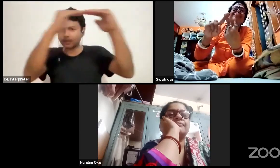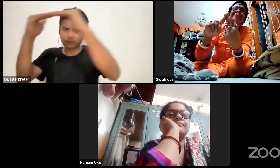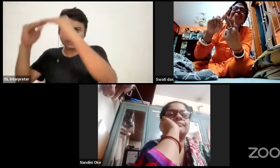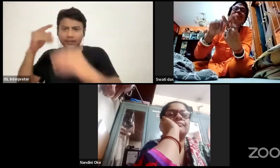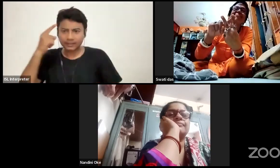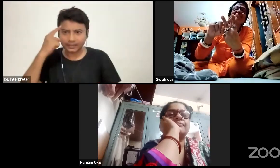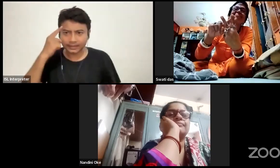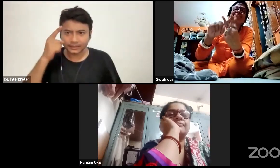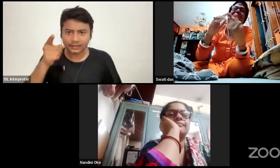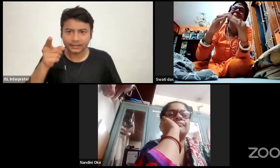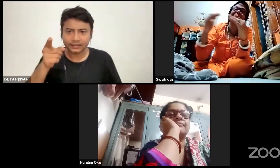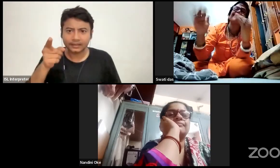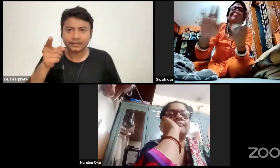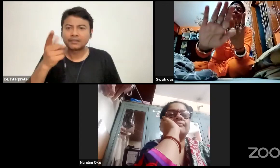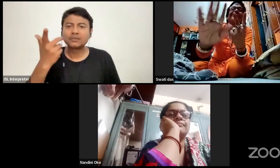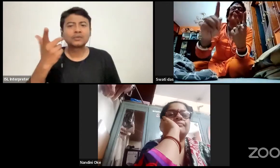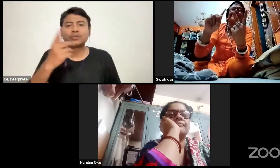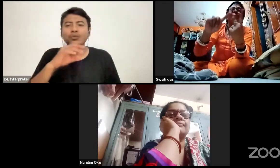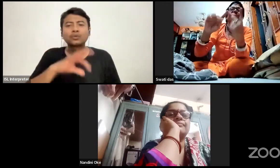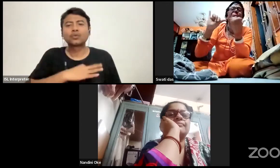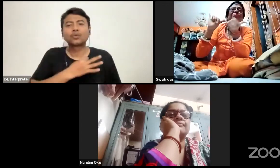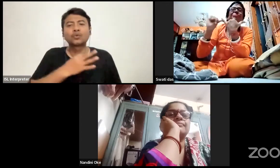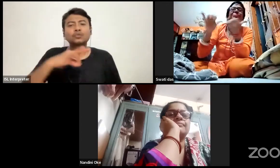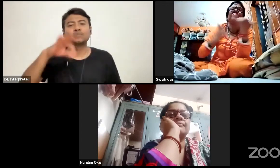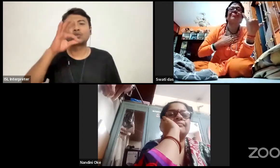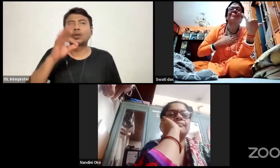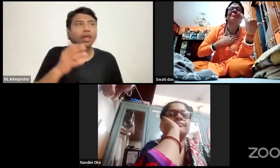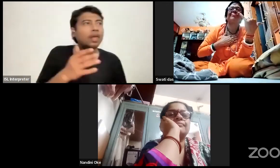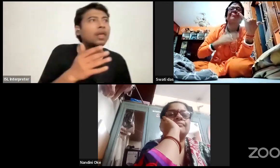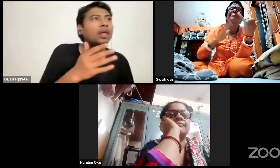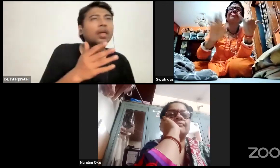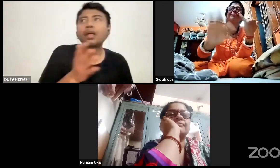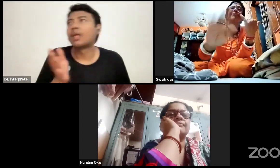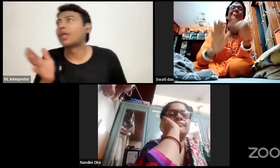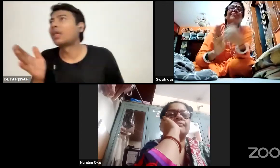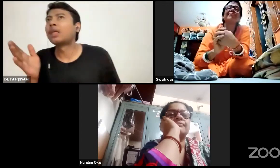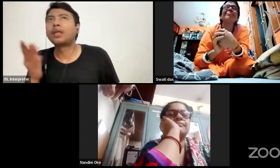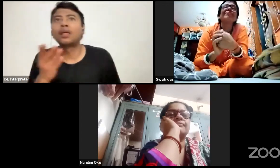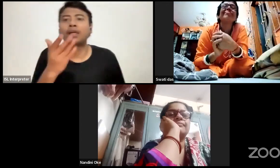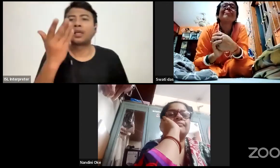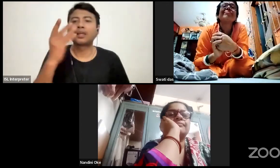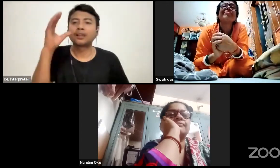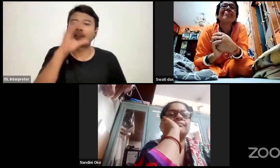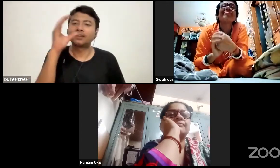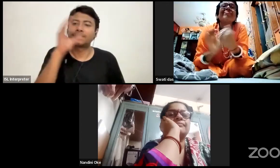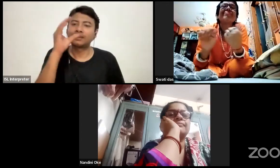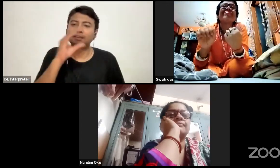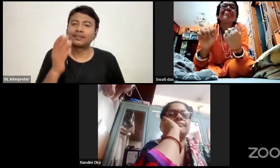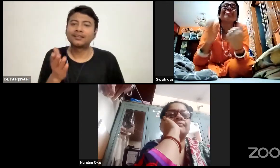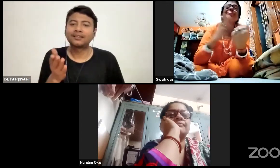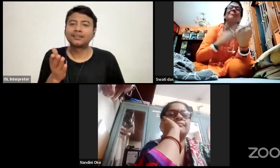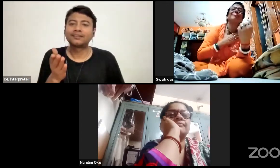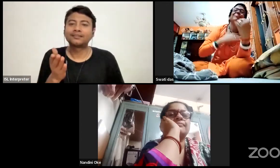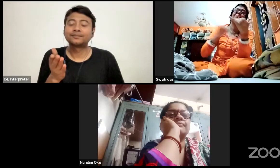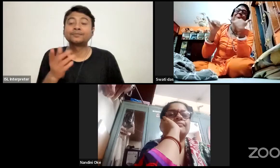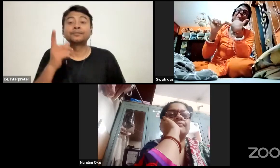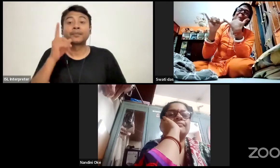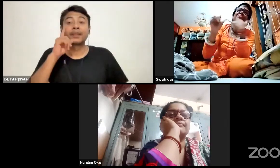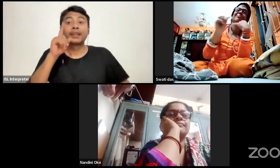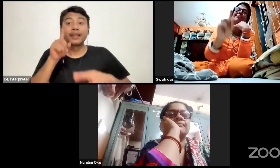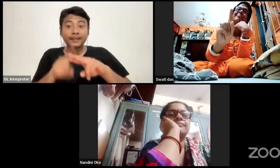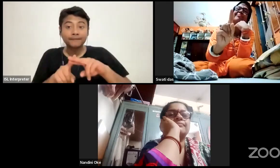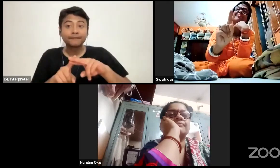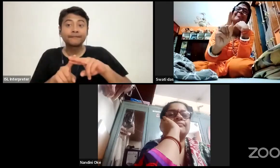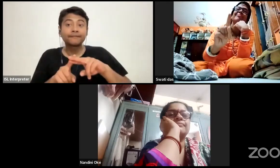तो फिर आप कहीं भी नहीं जाएंगी। और अगर आप सोच रही हैं कि भगवान शिव इसलिए सुप्रीम है क्योंकि